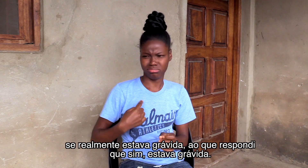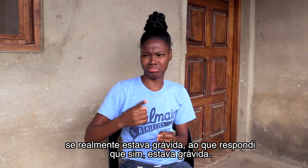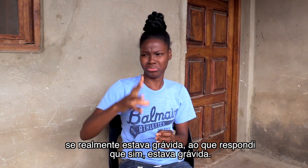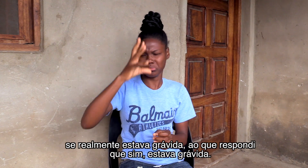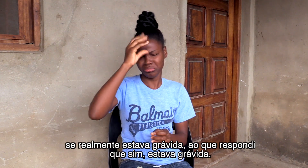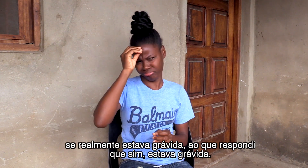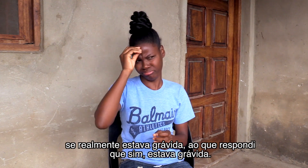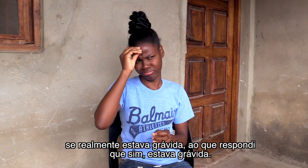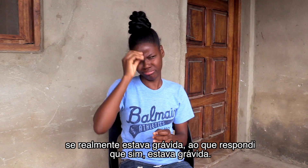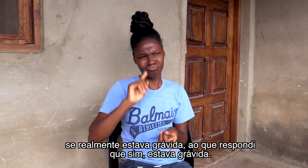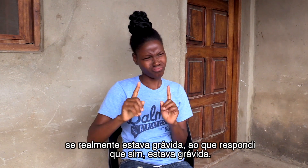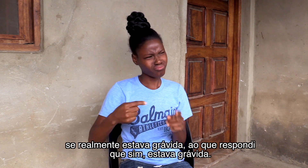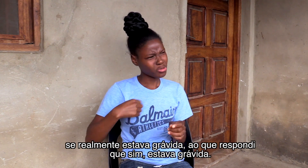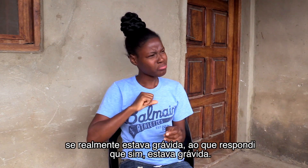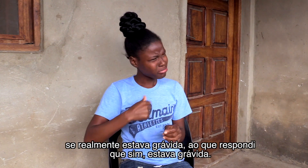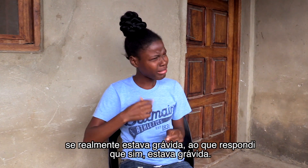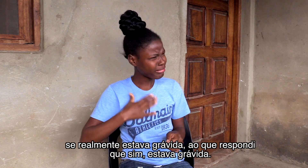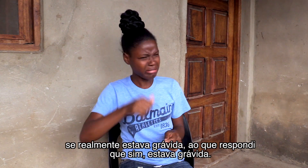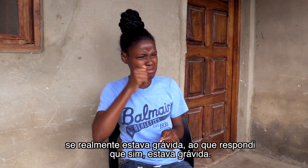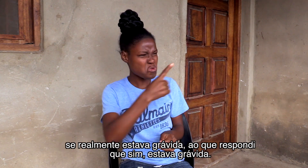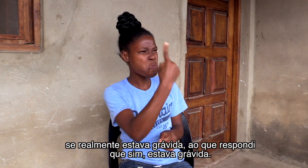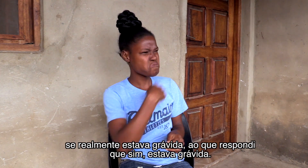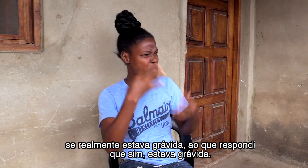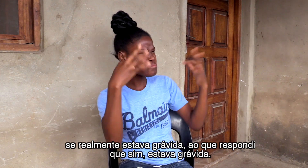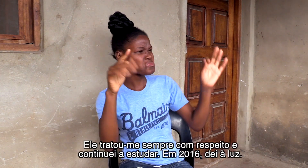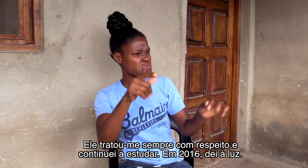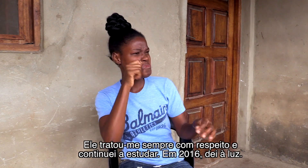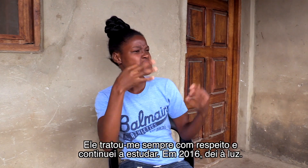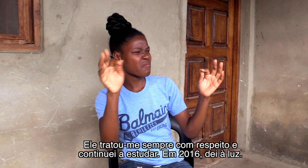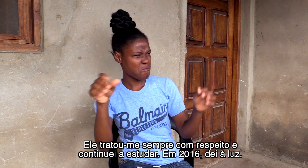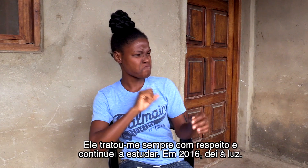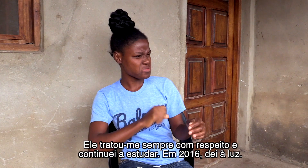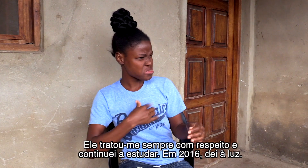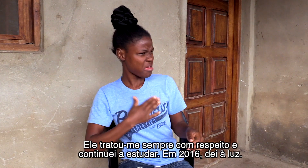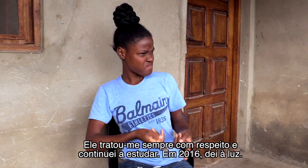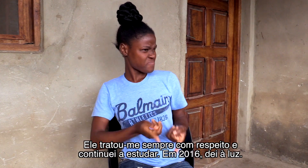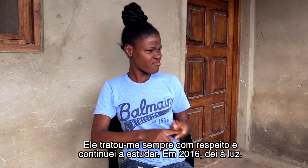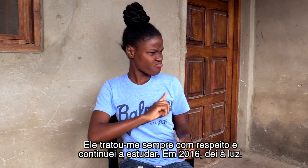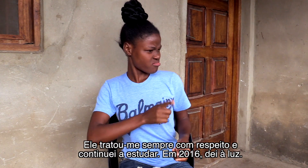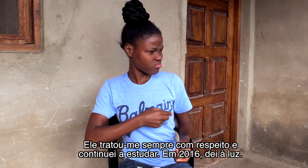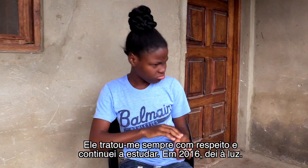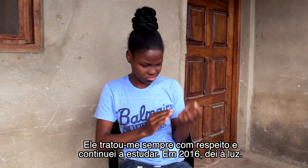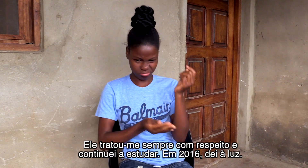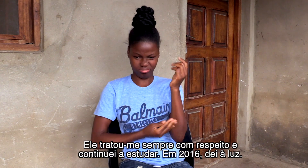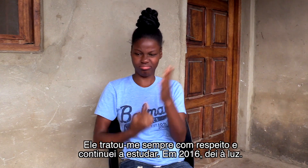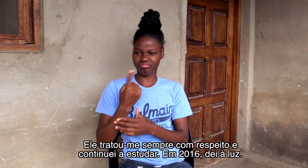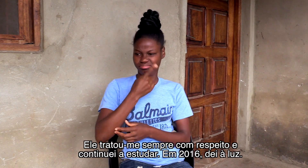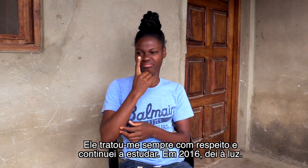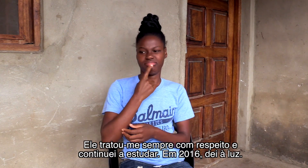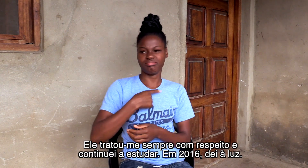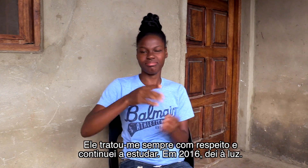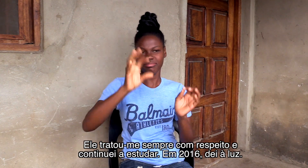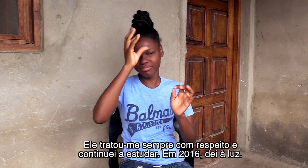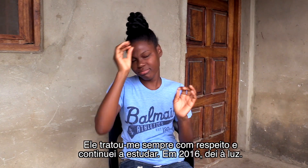estava grávida. Ao que respondi que sim, estava grávida. Ele tratou-me sempre com respeito e continuei a